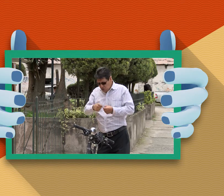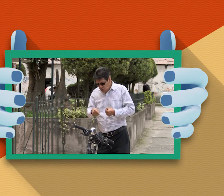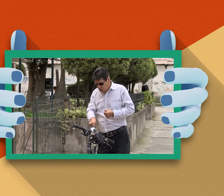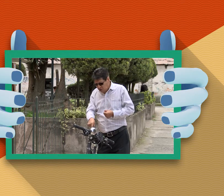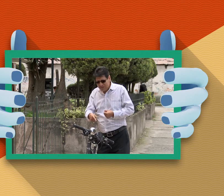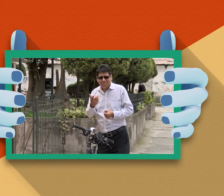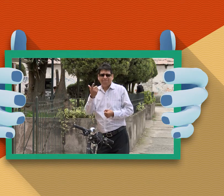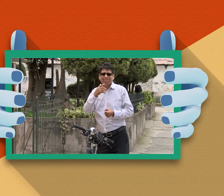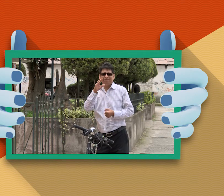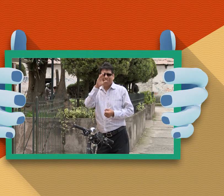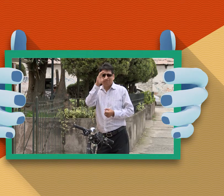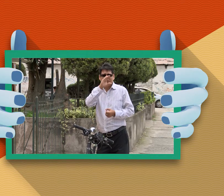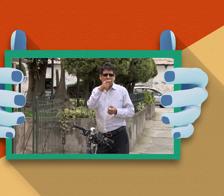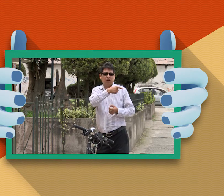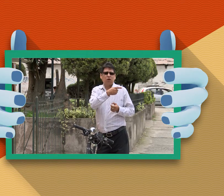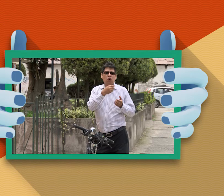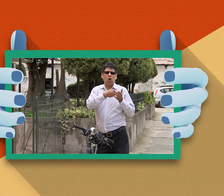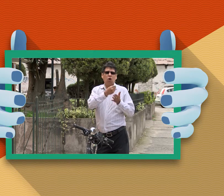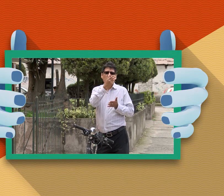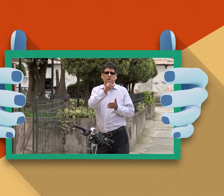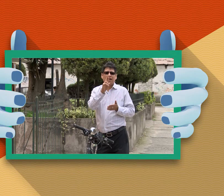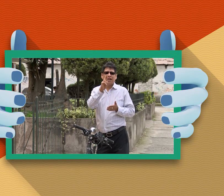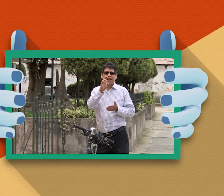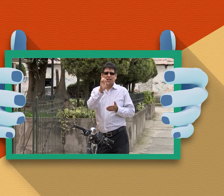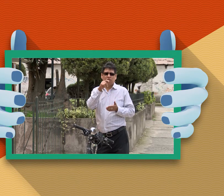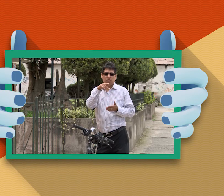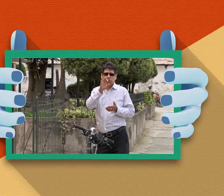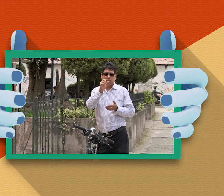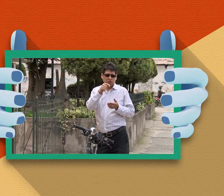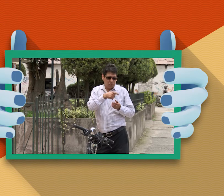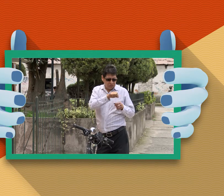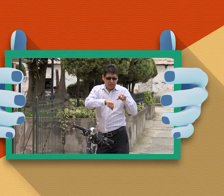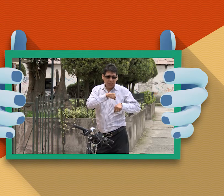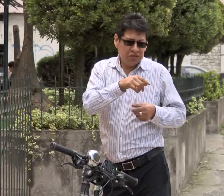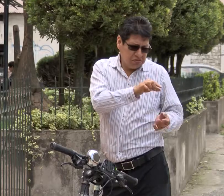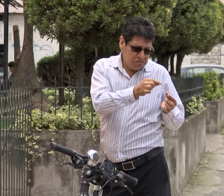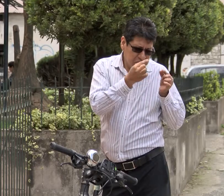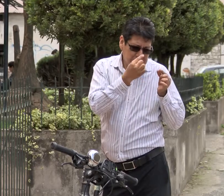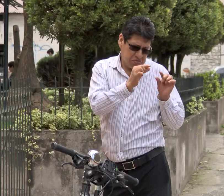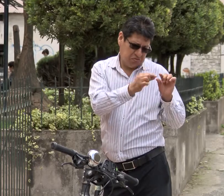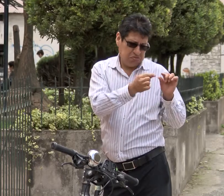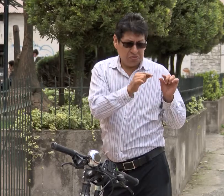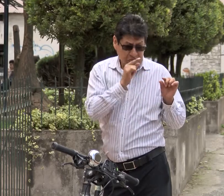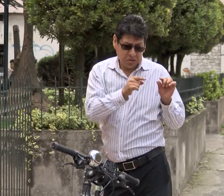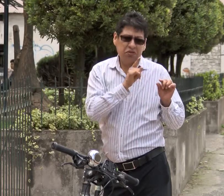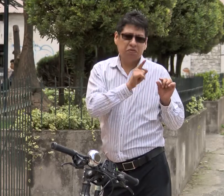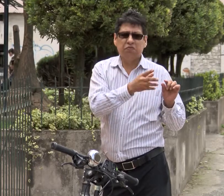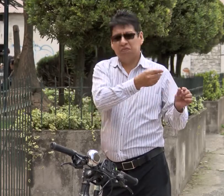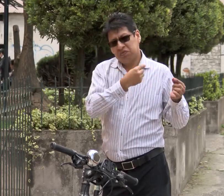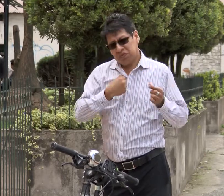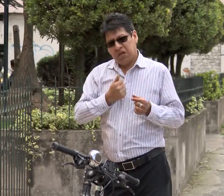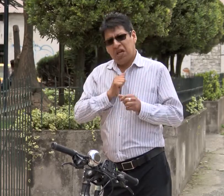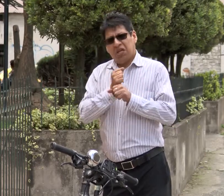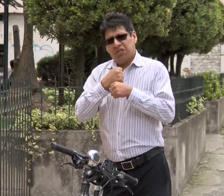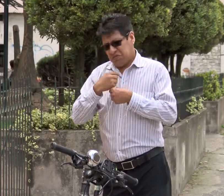rompió debido al uso entonces tuve que comprar un repuesto y el mismo lo repare